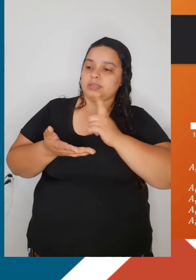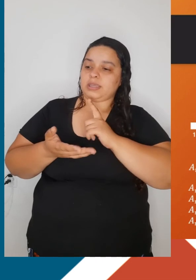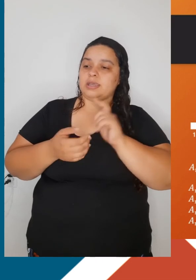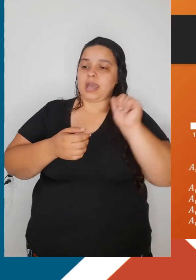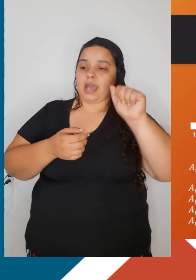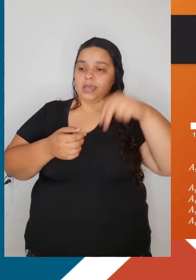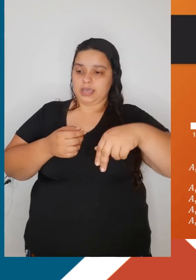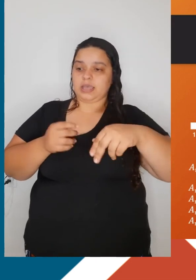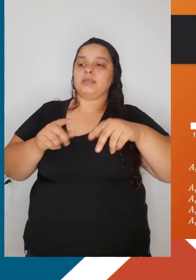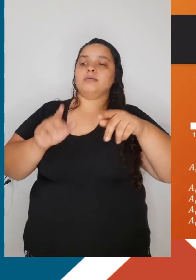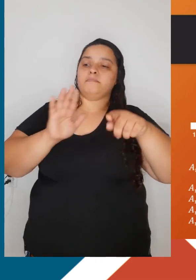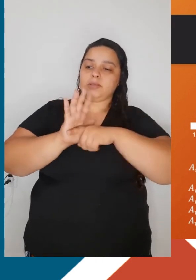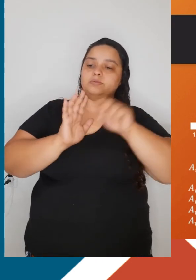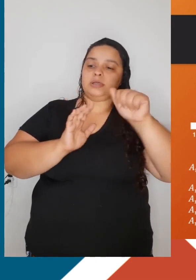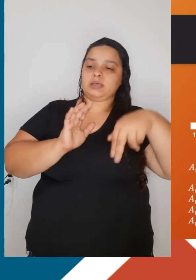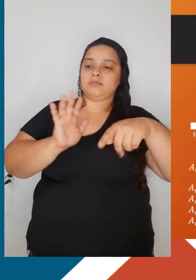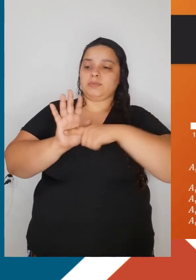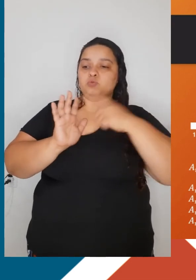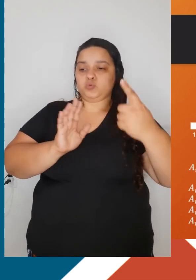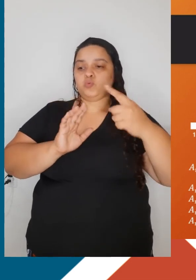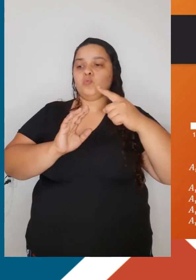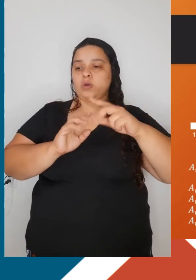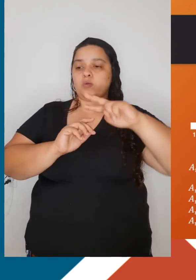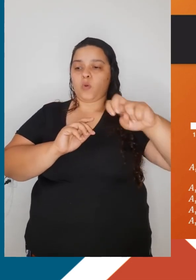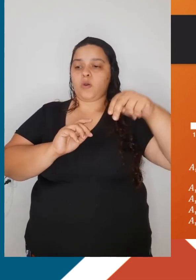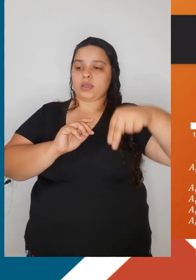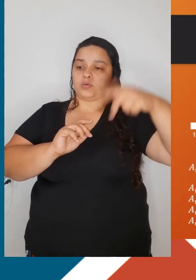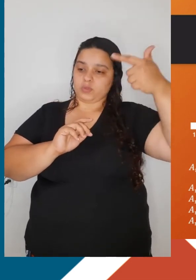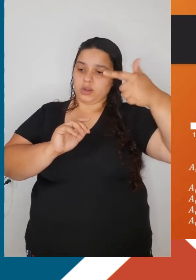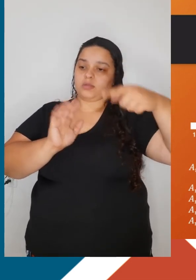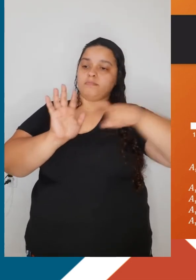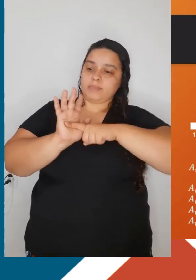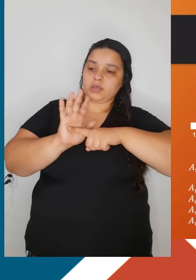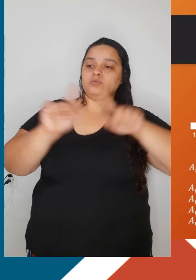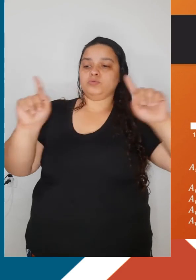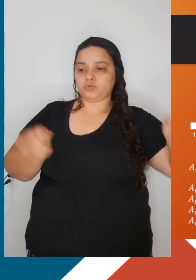que a n menos a n menos 1 é igual a n ao quadrado